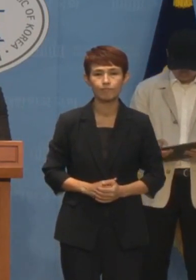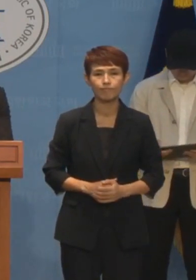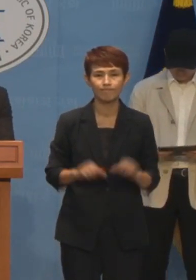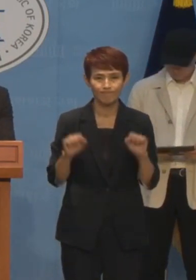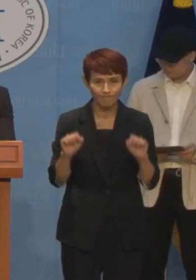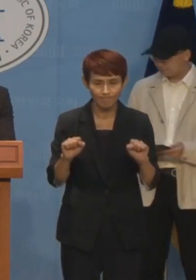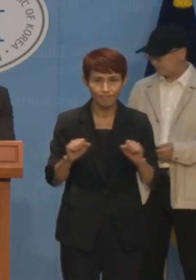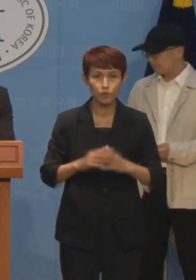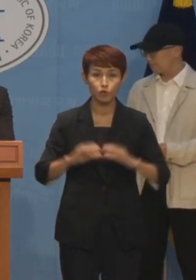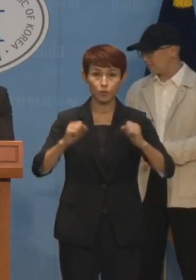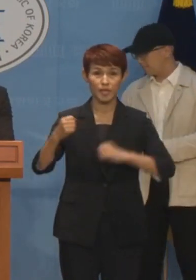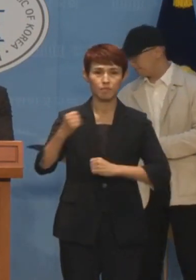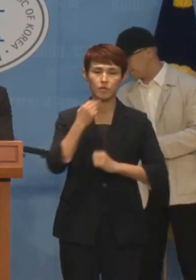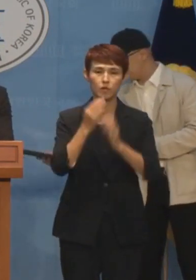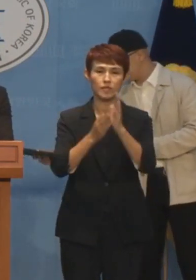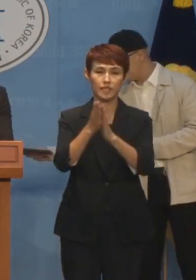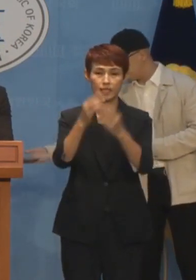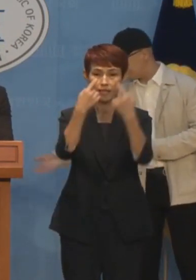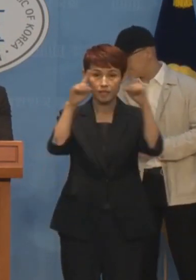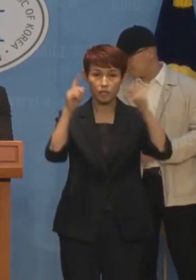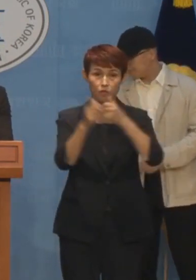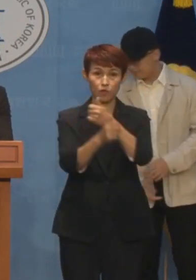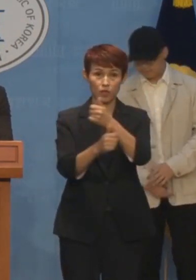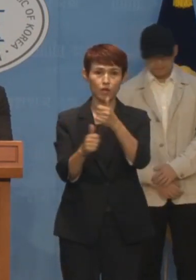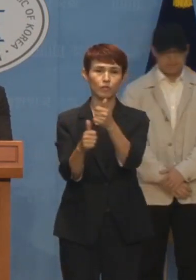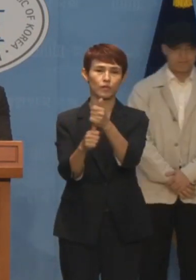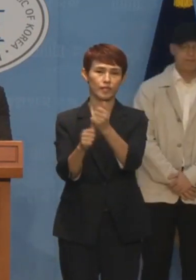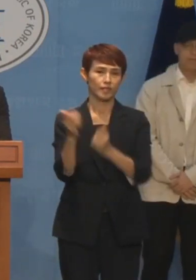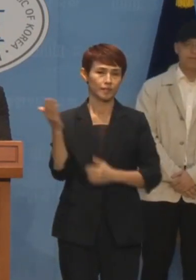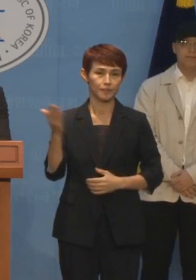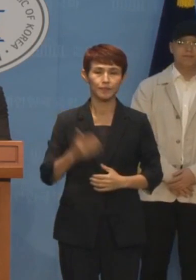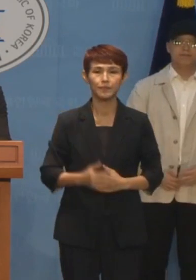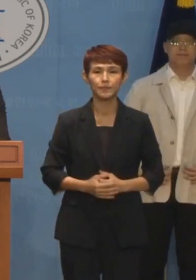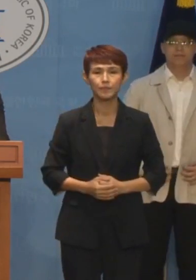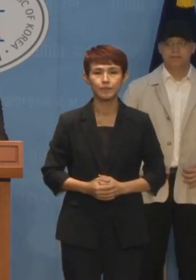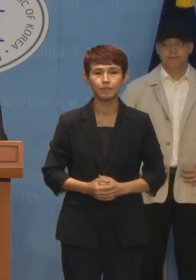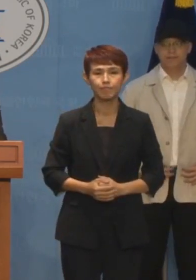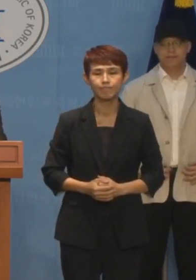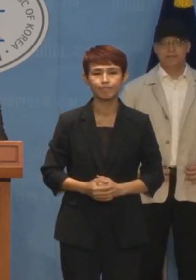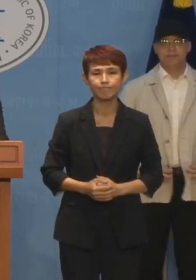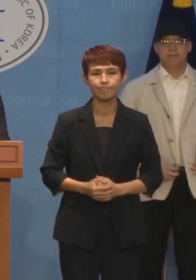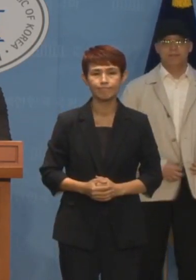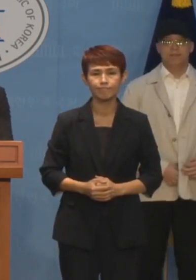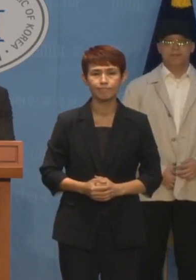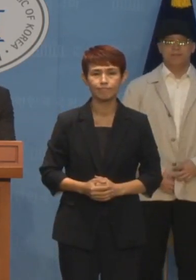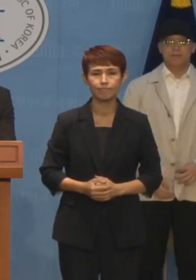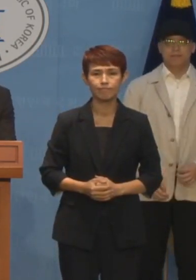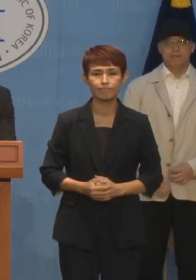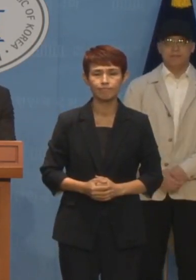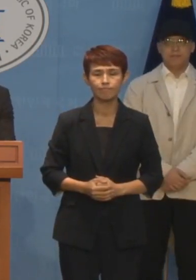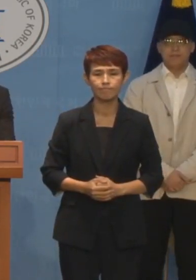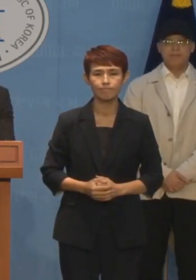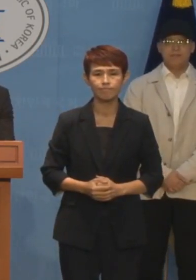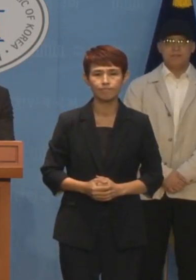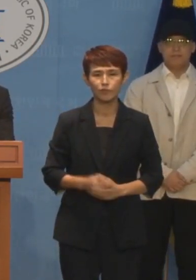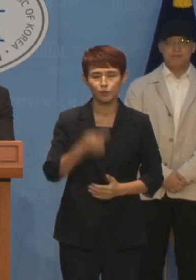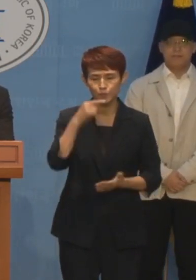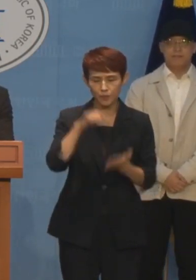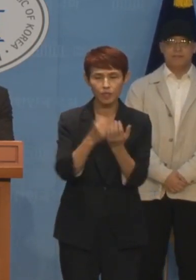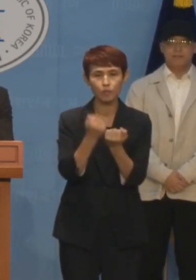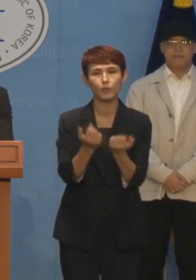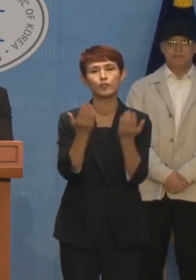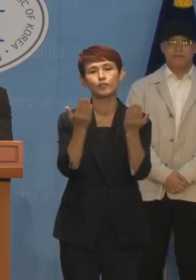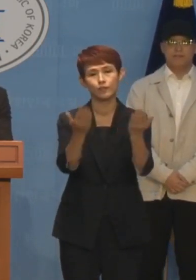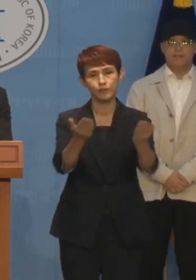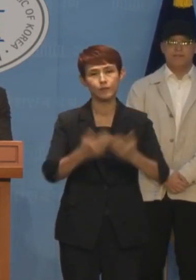안녕하십니까. 국민의힘 서울시당 대학생위원회 부위원장 방성민입니다. 어렵게 이야기하지 않겠습니다. 전혀 어렵지